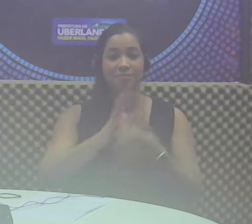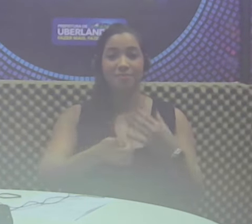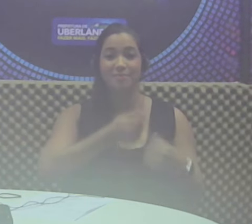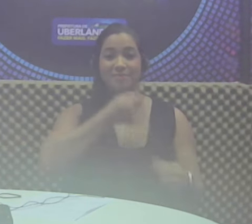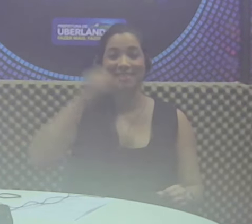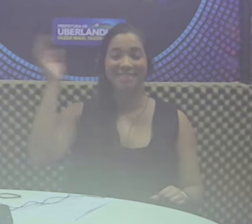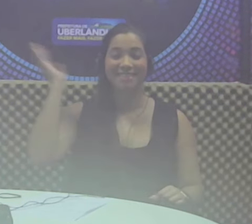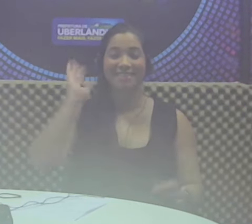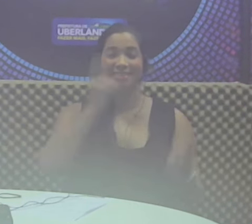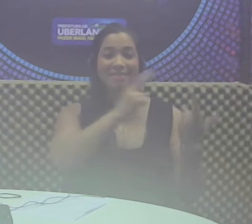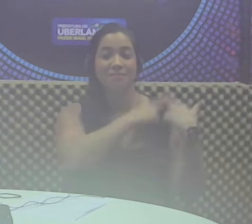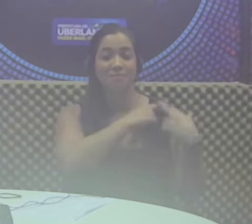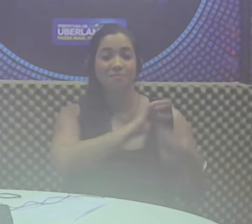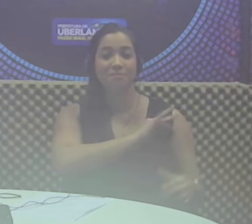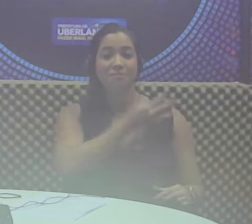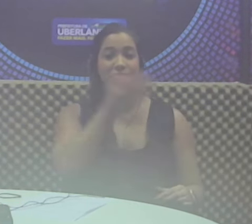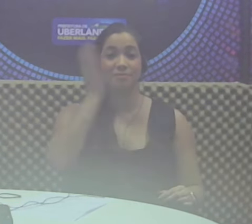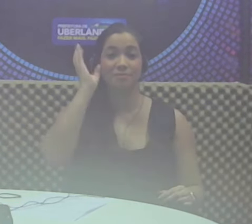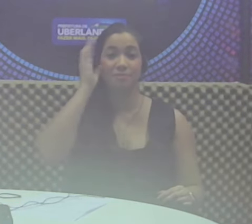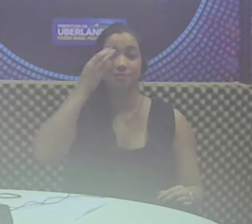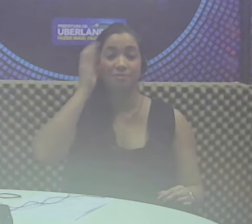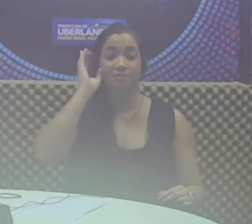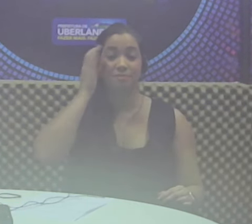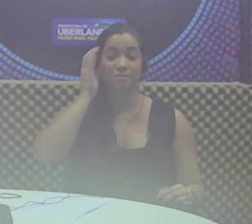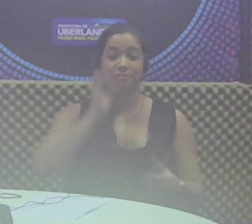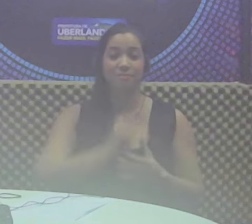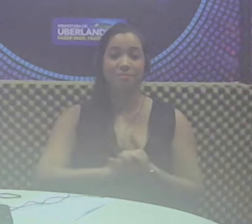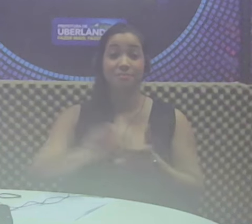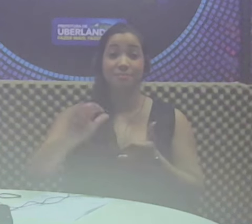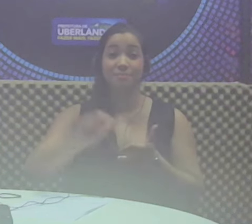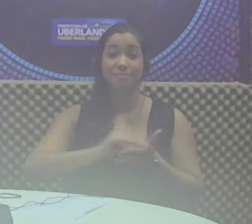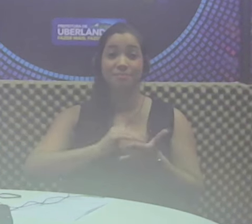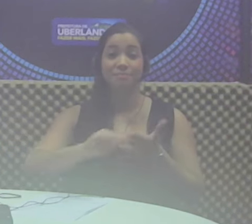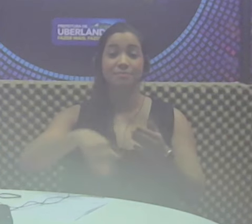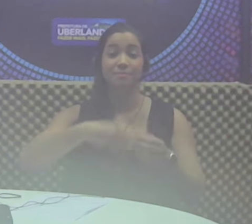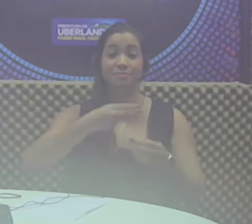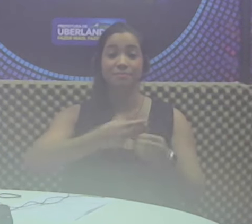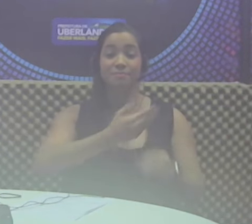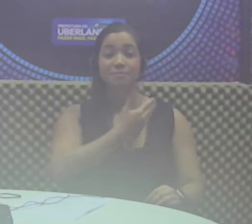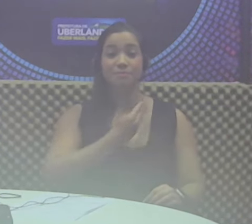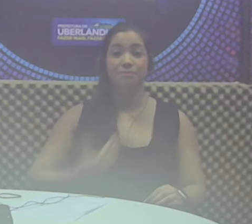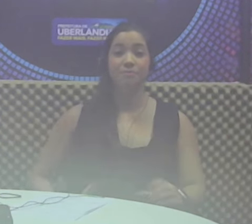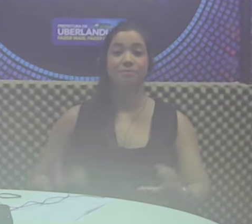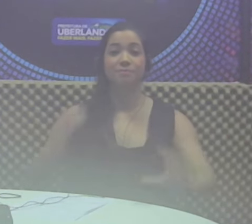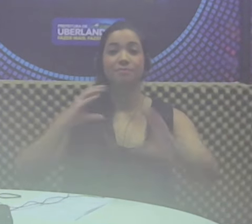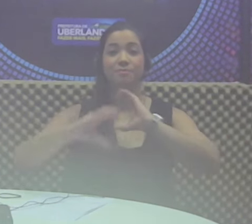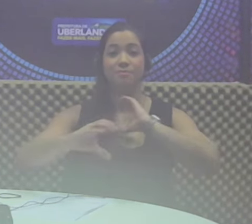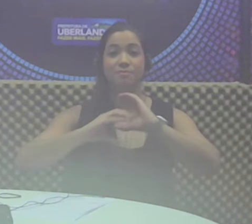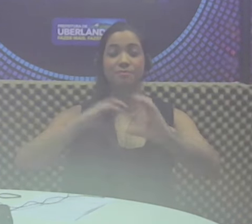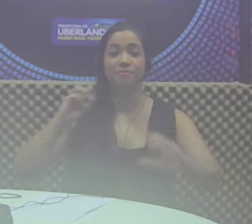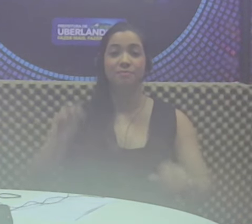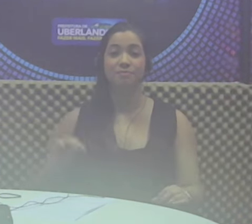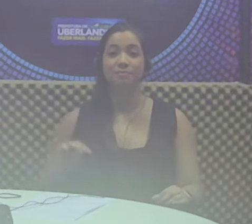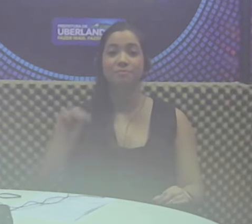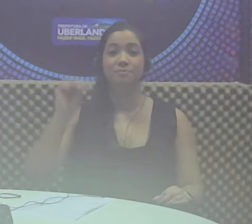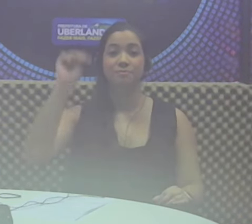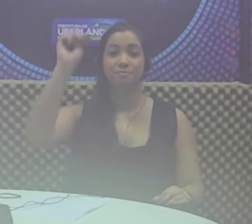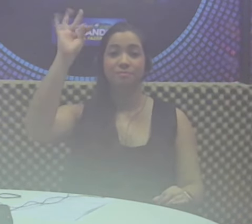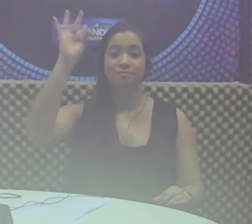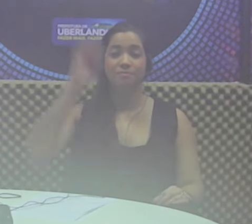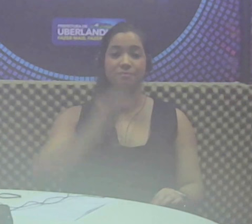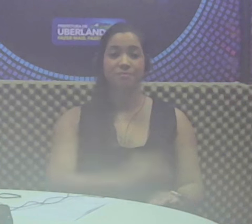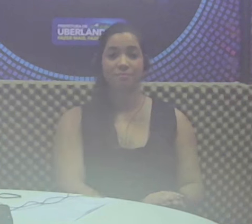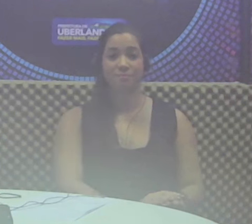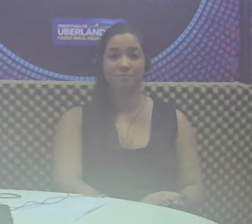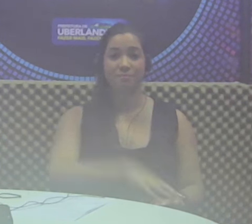Amanda Valentim. Responsável técnico, Cristiano Silva. Secretário Municipal de Governo e Comunicação, Marco Túlio